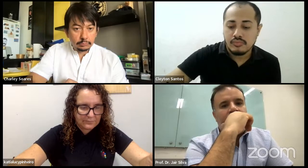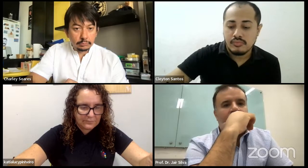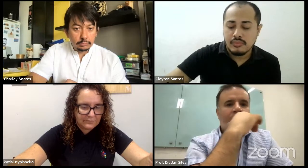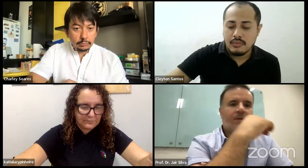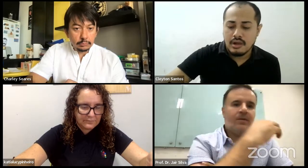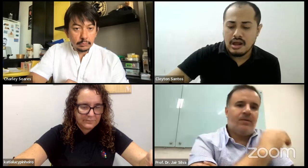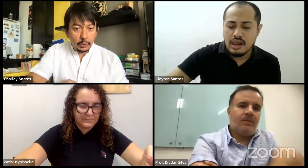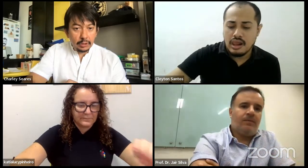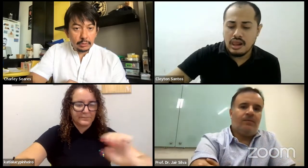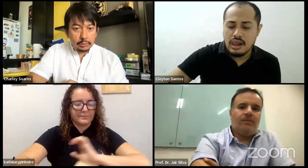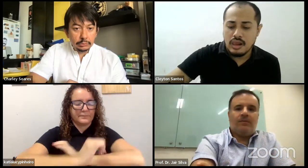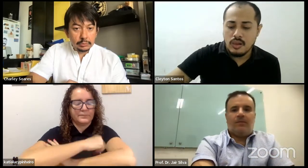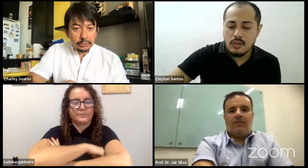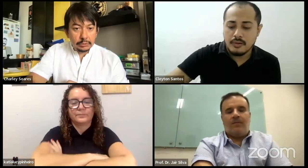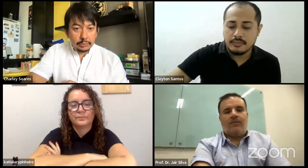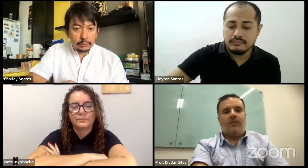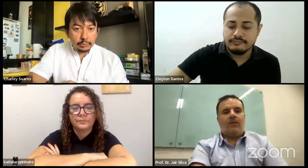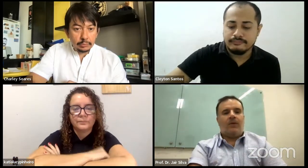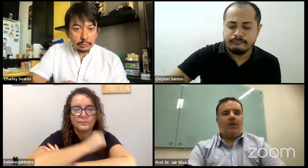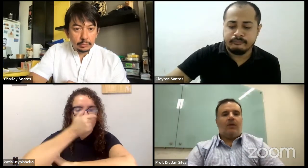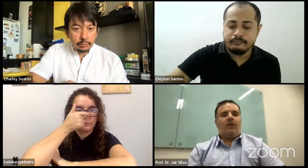Ok, só um minuto.